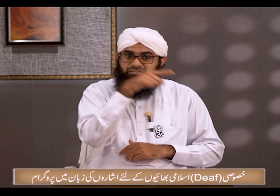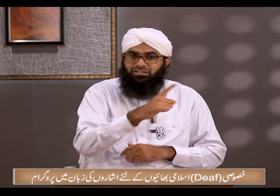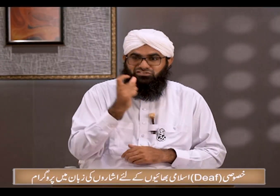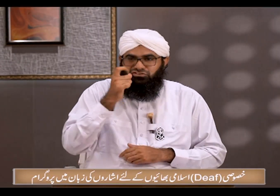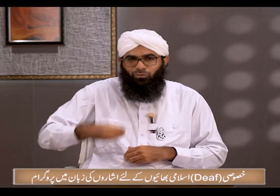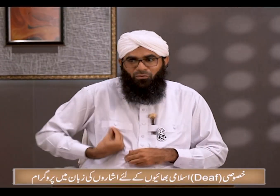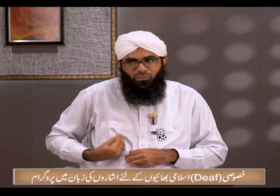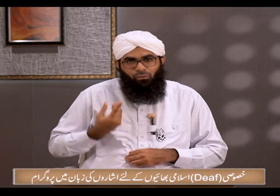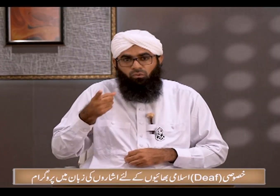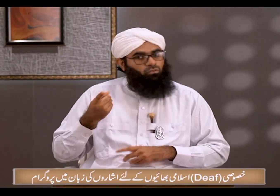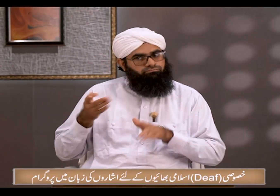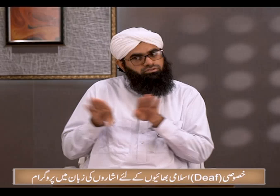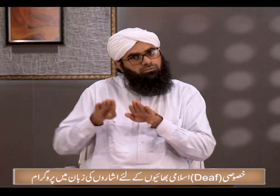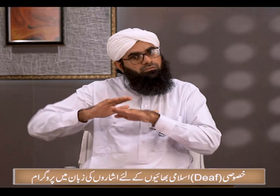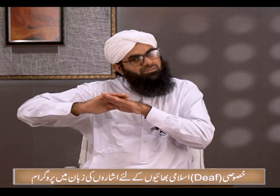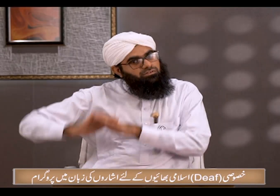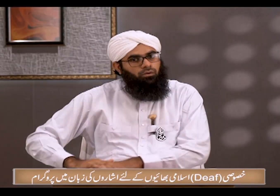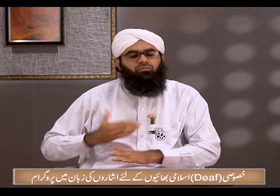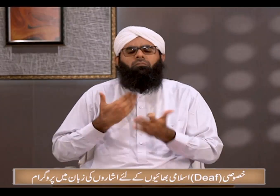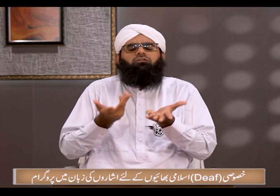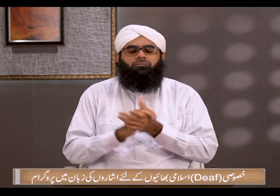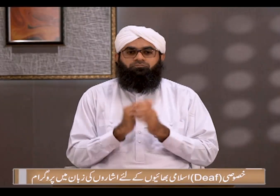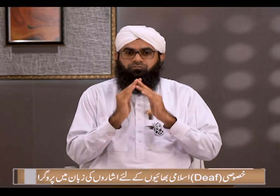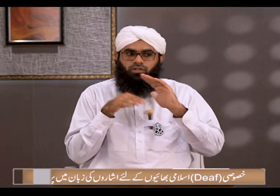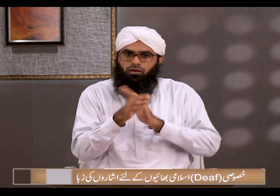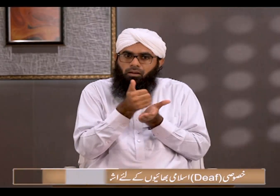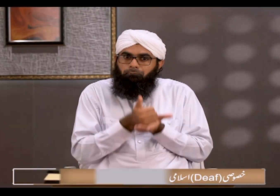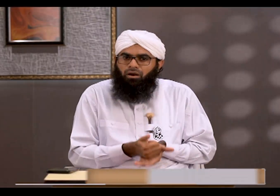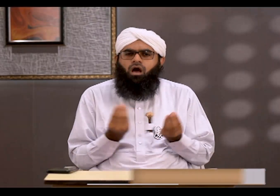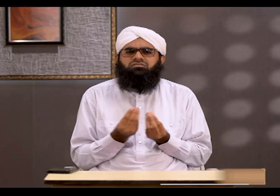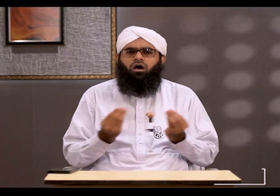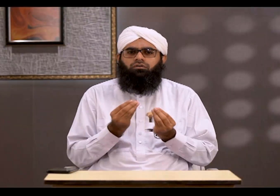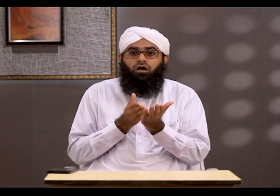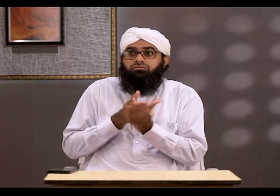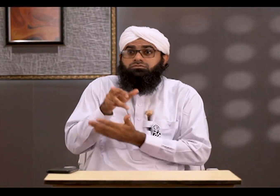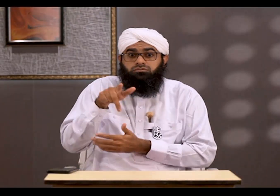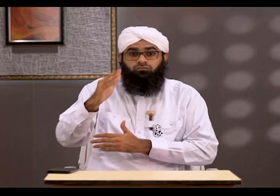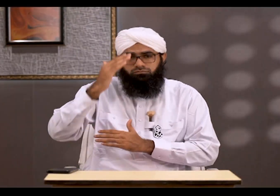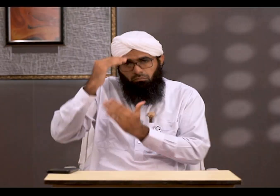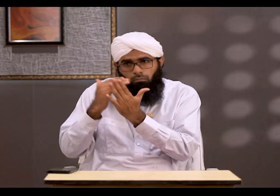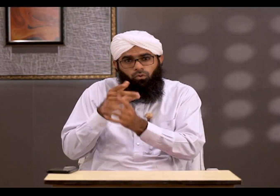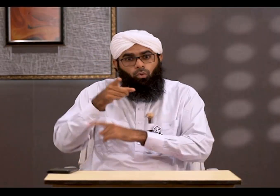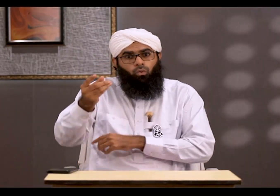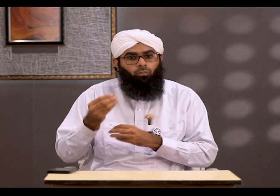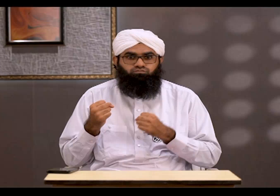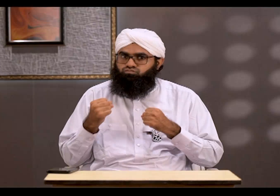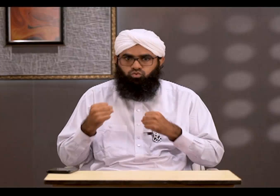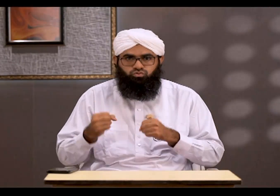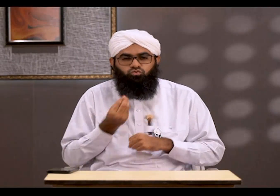بچنا ہوگا، جیسے گھر میں بیٹھنا آسان اور راہ خدا میں نکلنا مشکل کام ہے، فجر کے وقت سونا آسان اور اٹھ کر مسجد